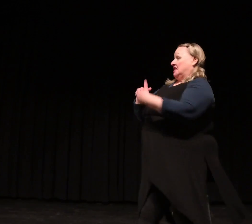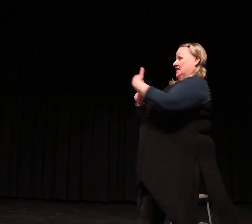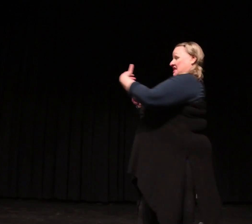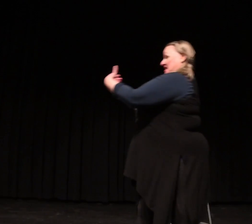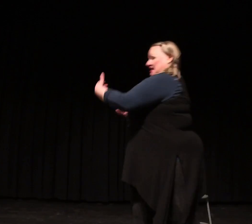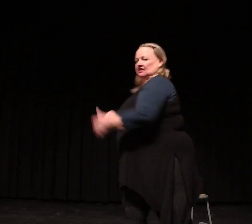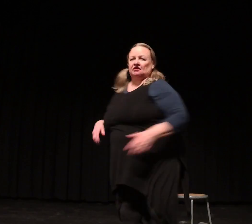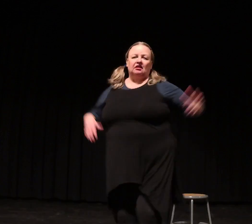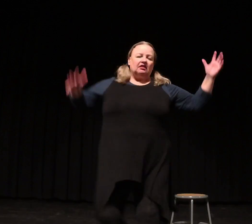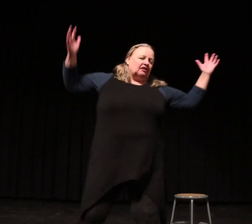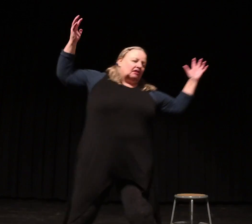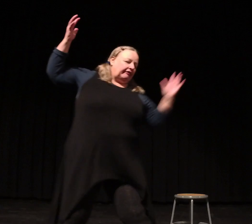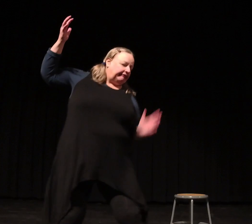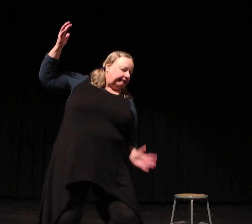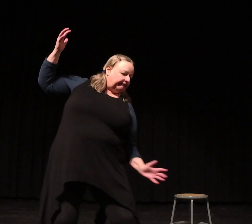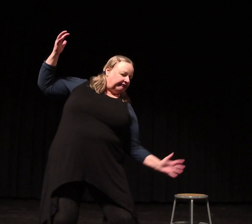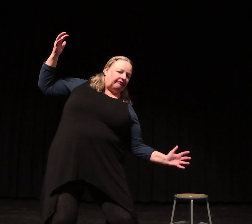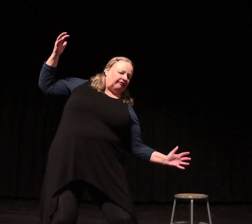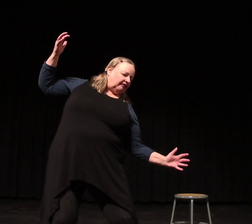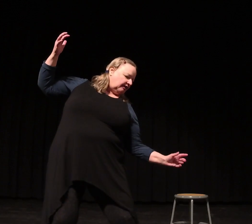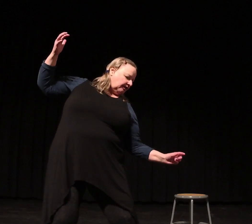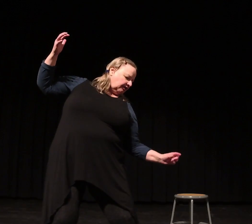Attends.